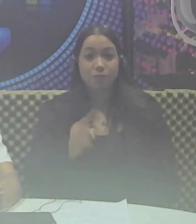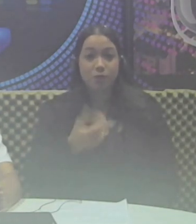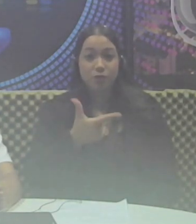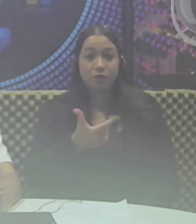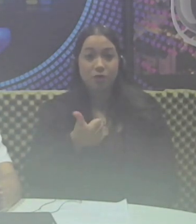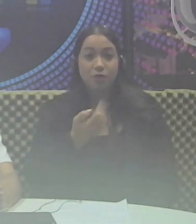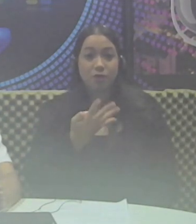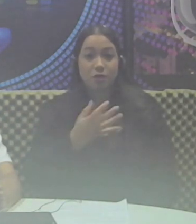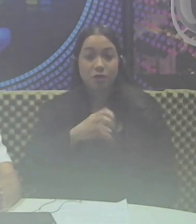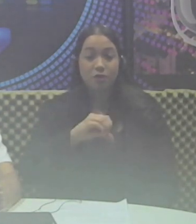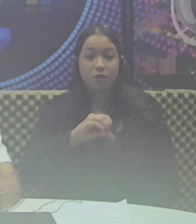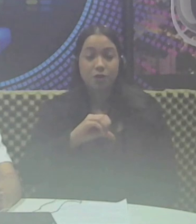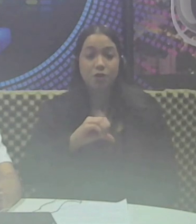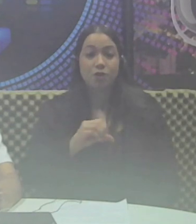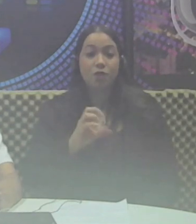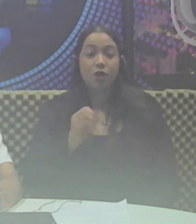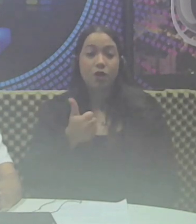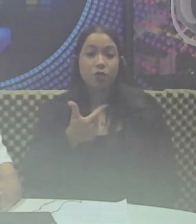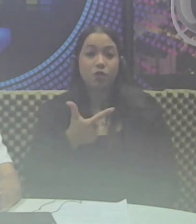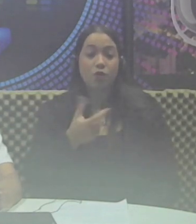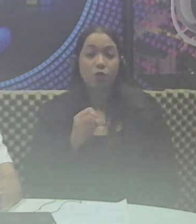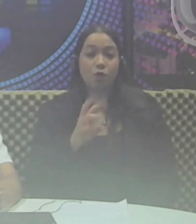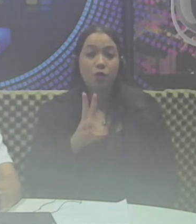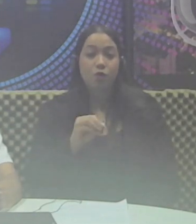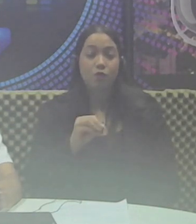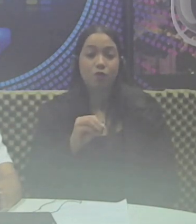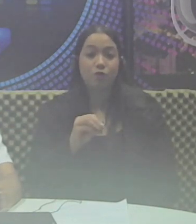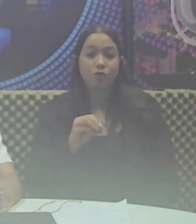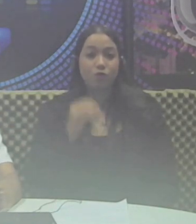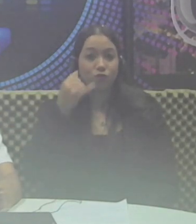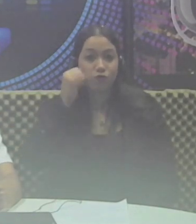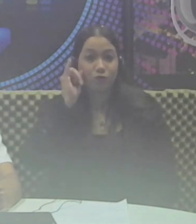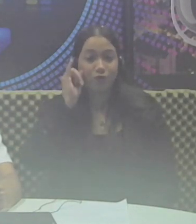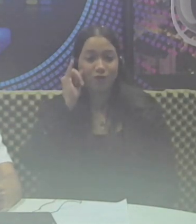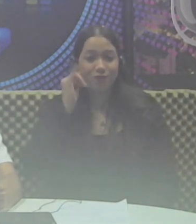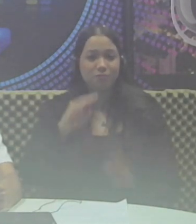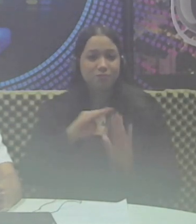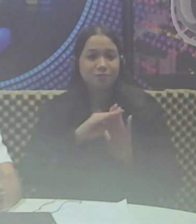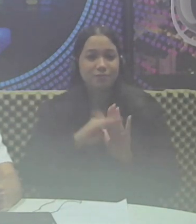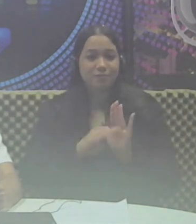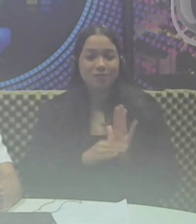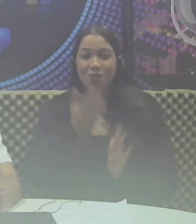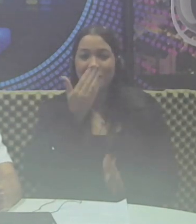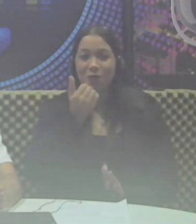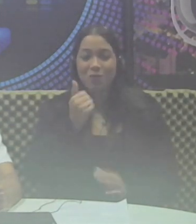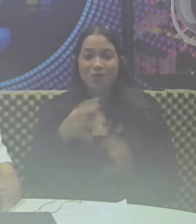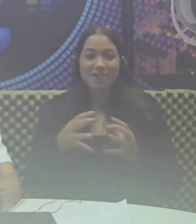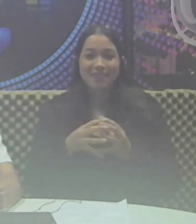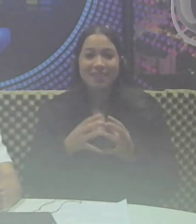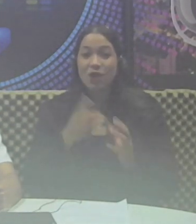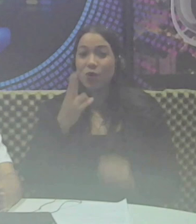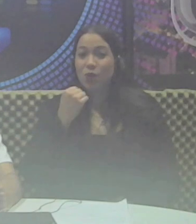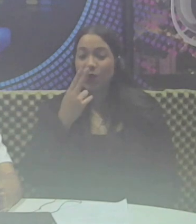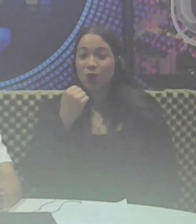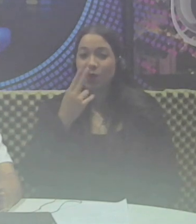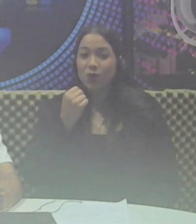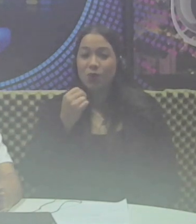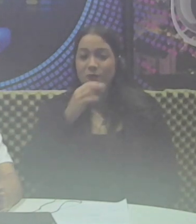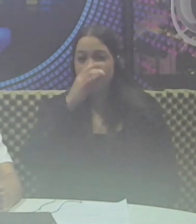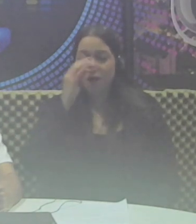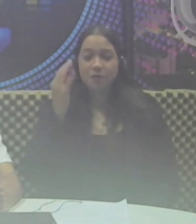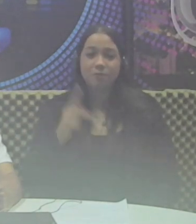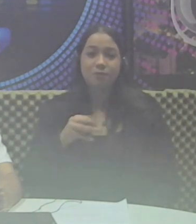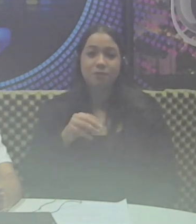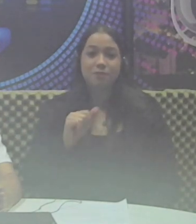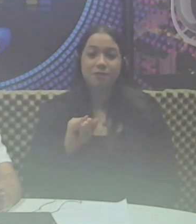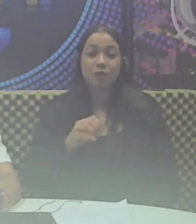2.249 dúzias de ovos caipiras. Nos cardápios rigorosamente elaborados pela equipe de nutricionistas do PMAE,